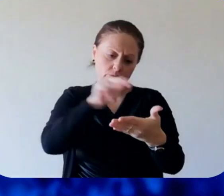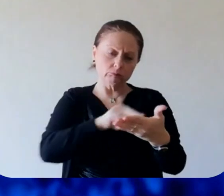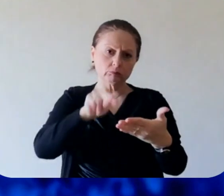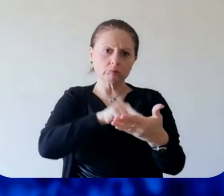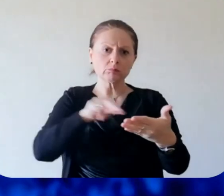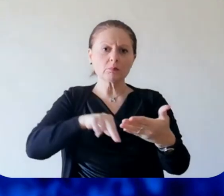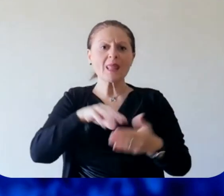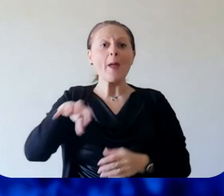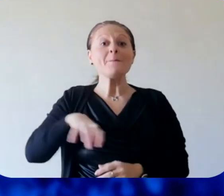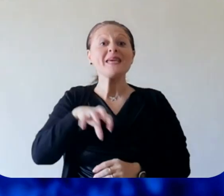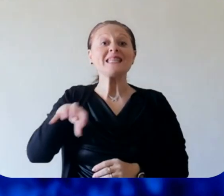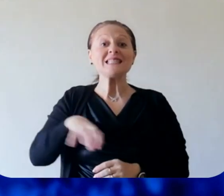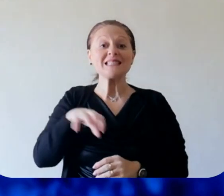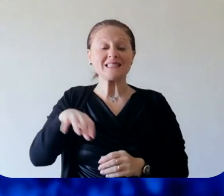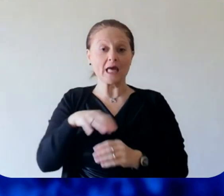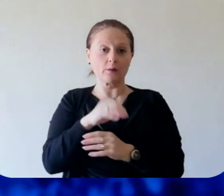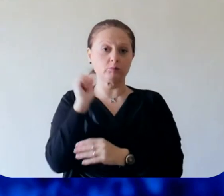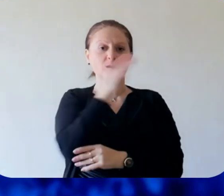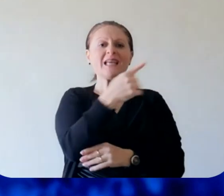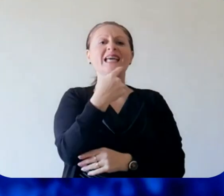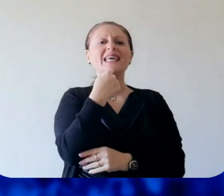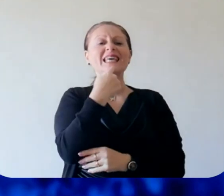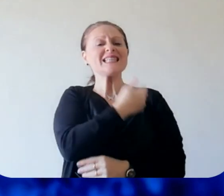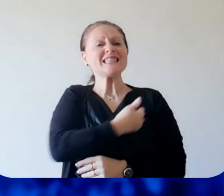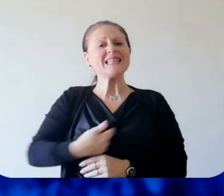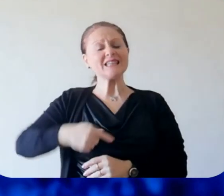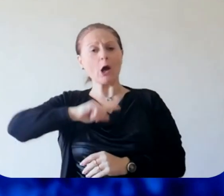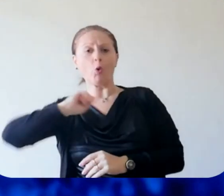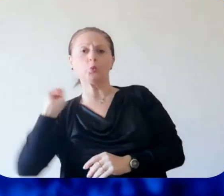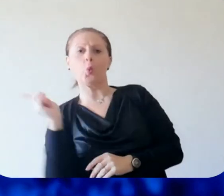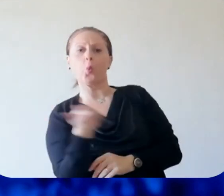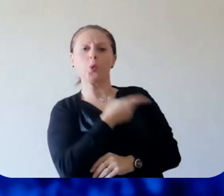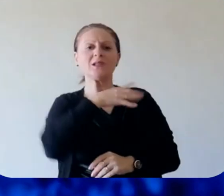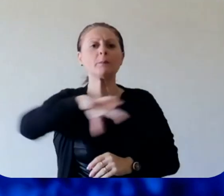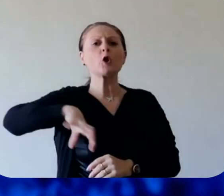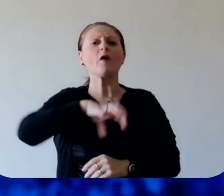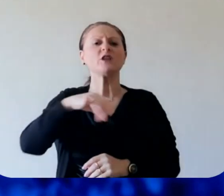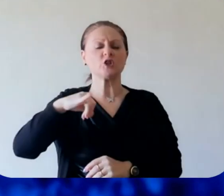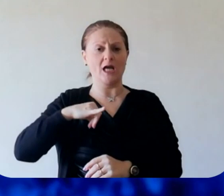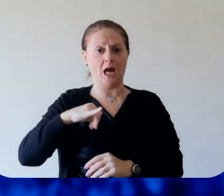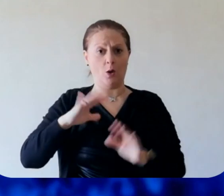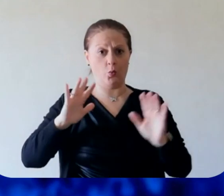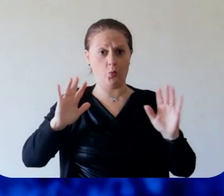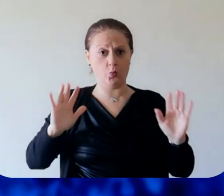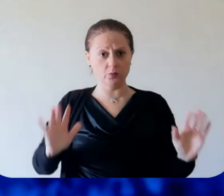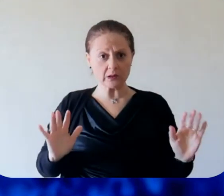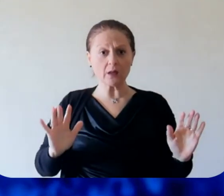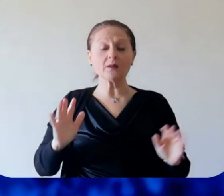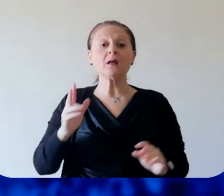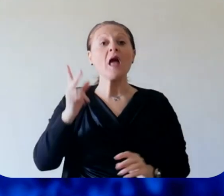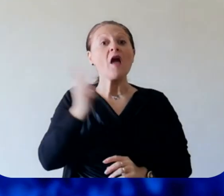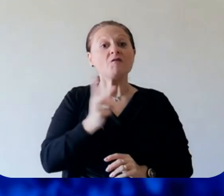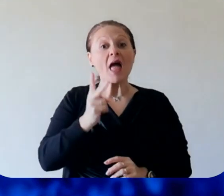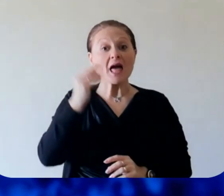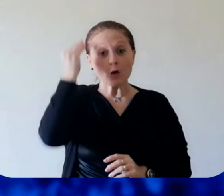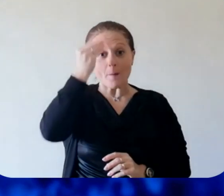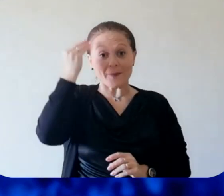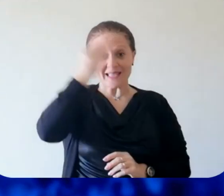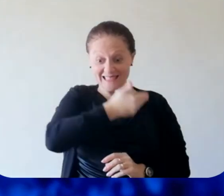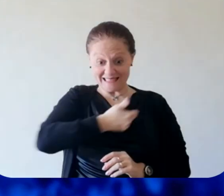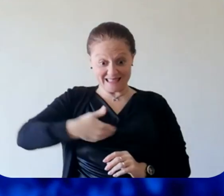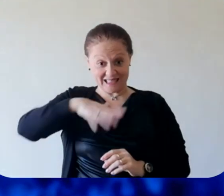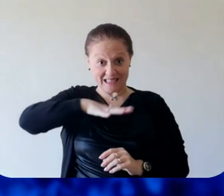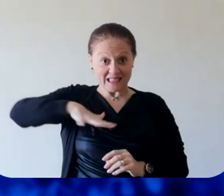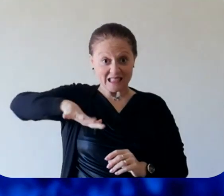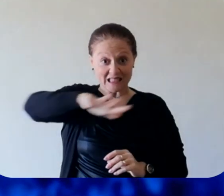Ministero stamattina da tutti i sindaci della provincia, è questa. Non c'è assolutamente nella nostra